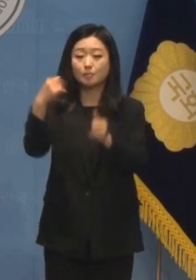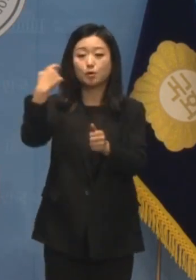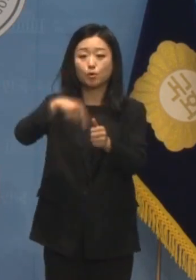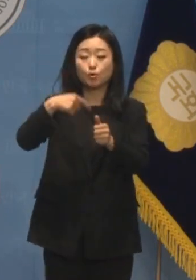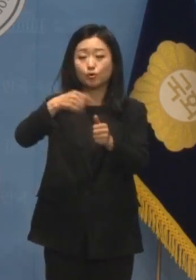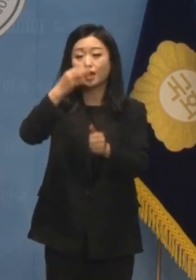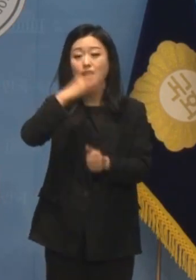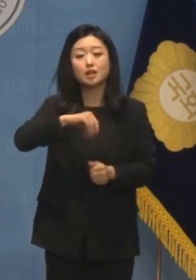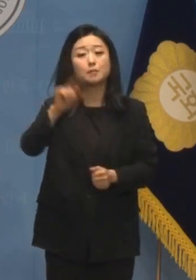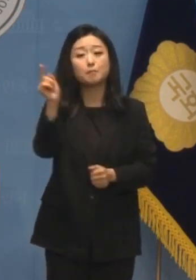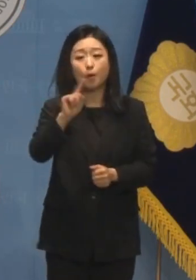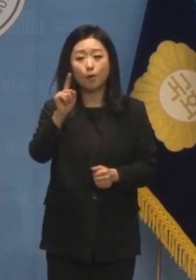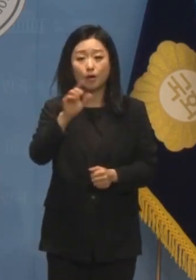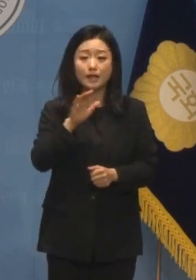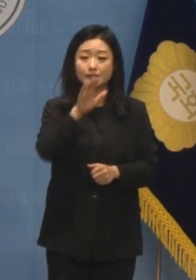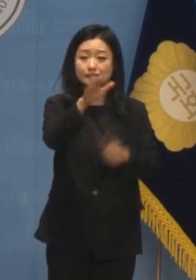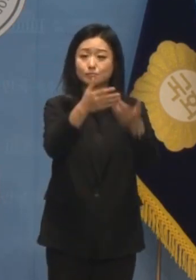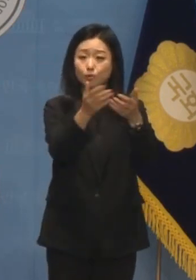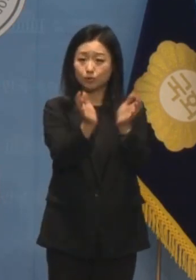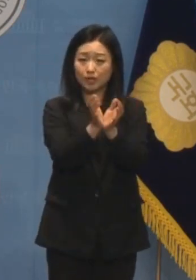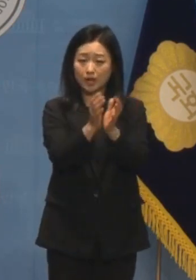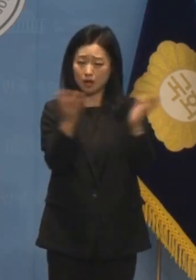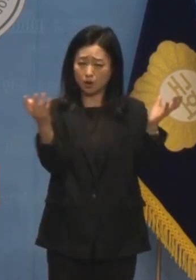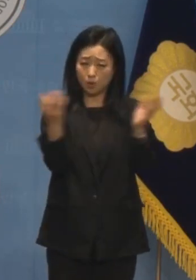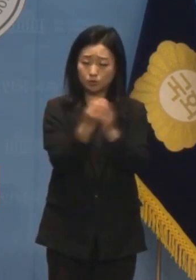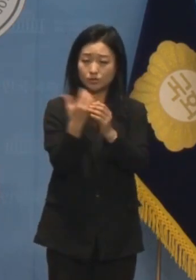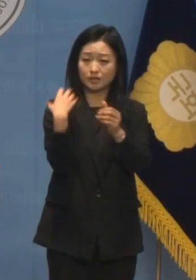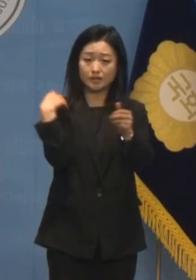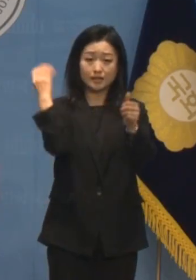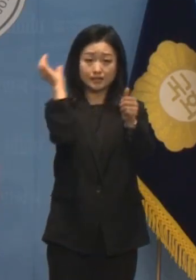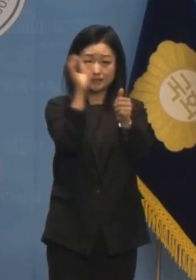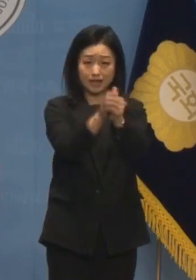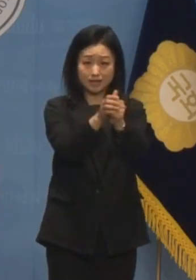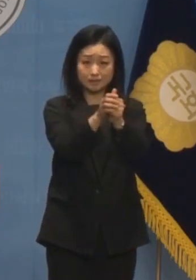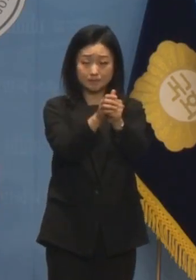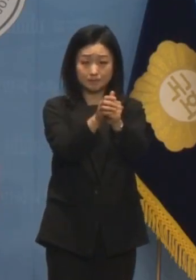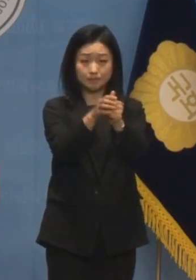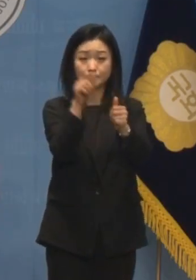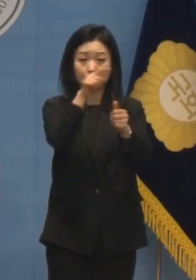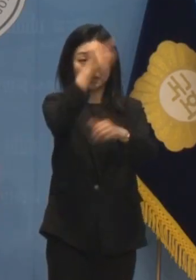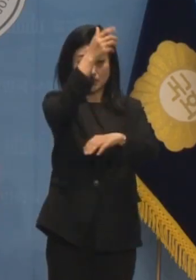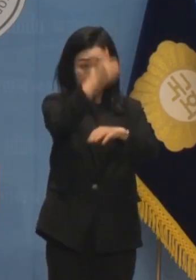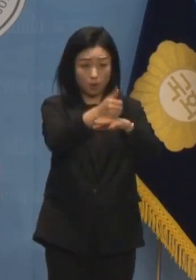성과는 진보 진영이 온전히 책임져야 할 결과입니다.